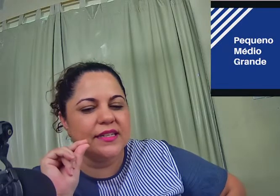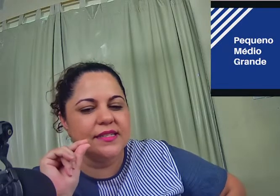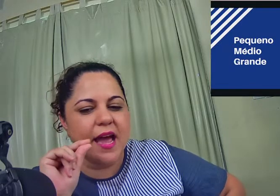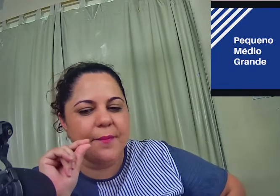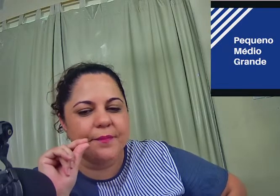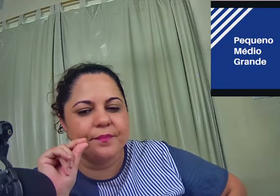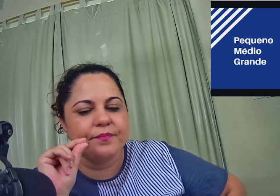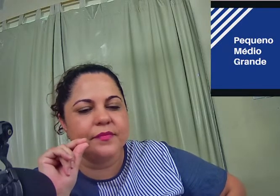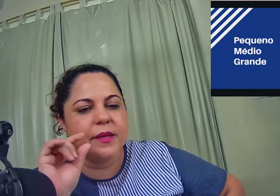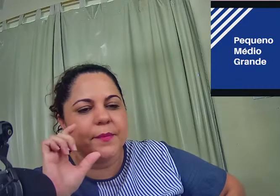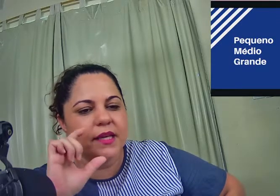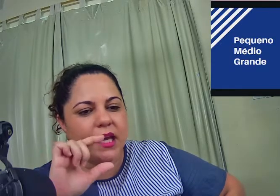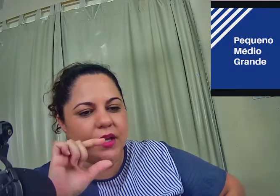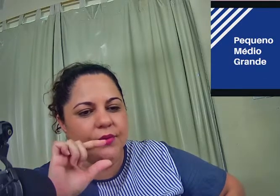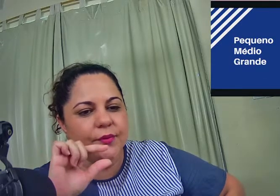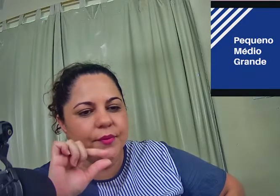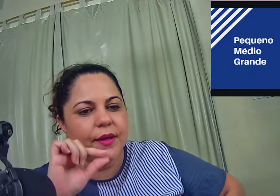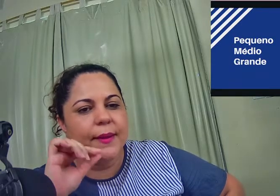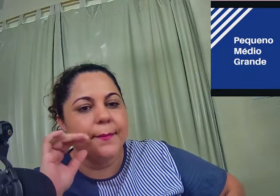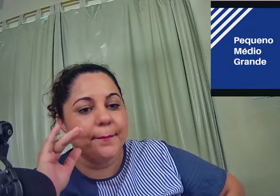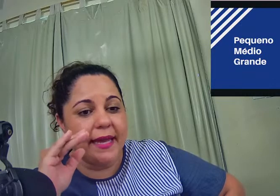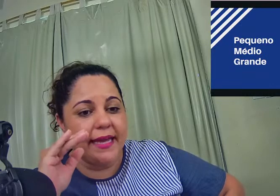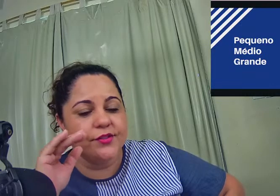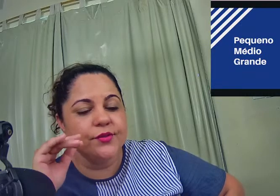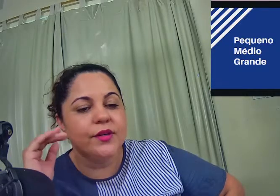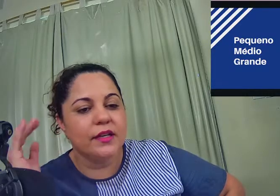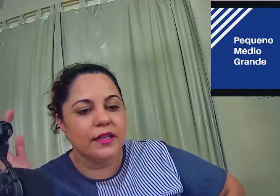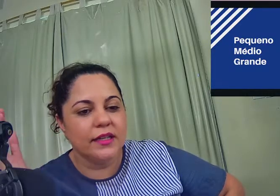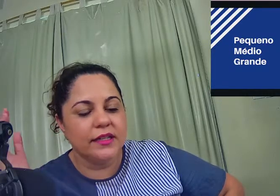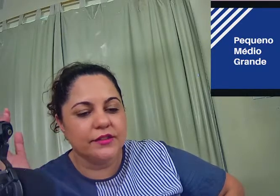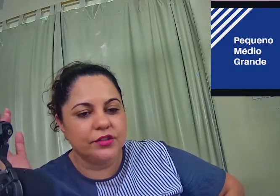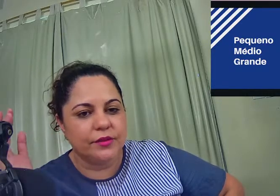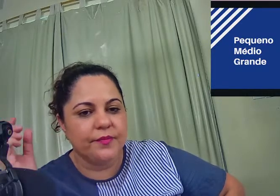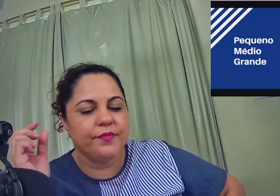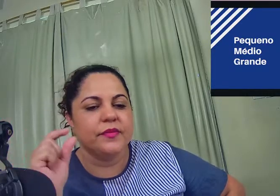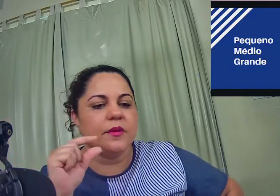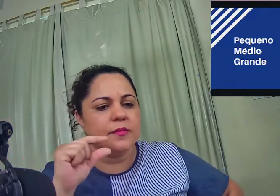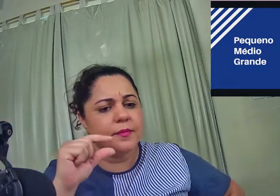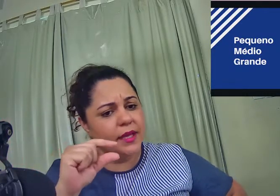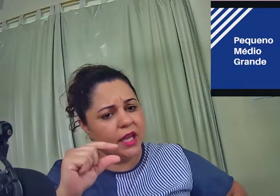finalizar, né? Pequeno, médio e grande. Pequeno,